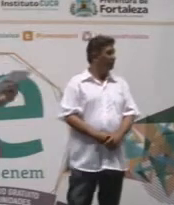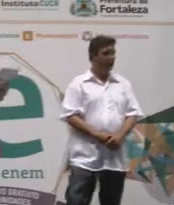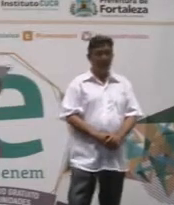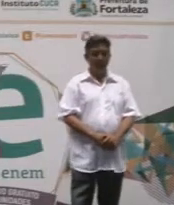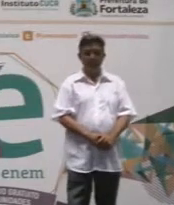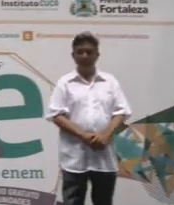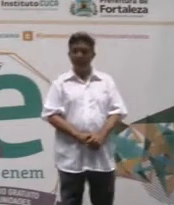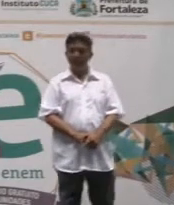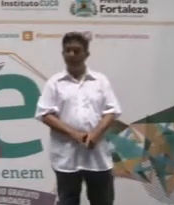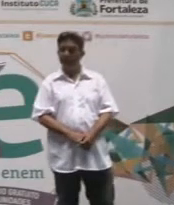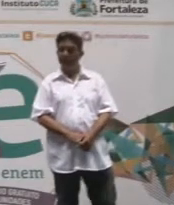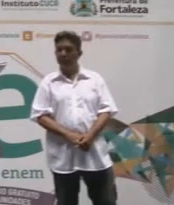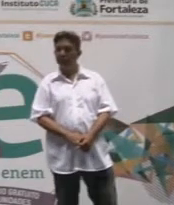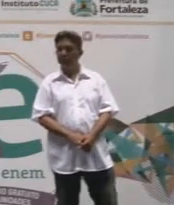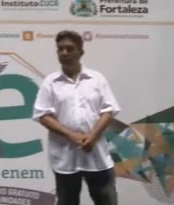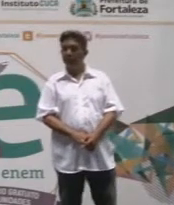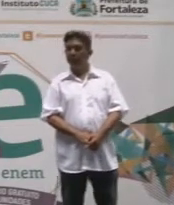Eu